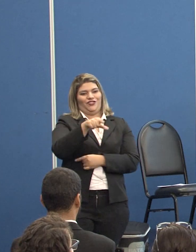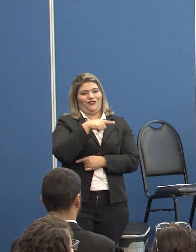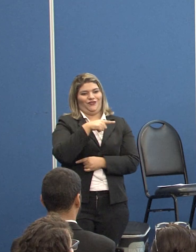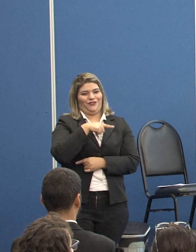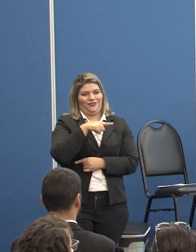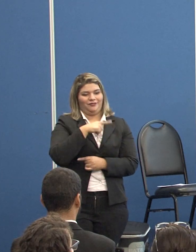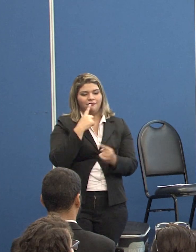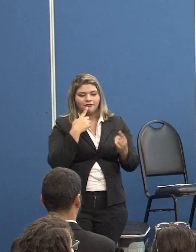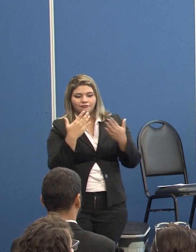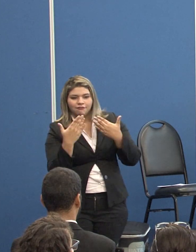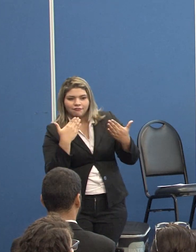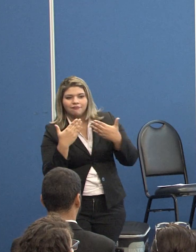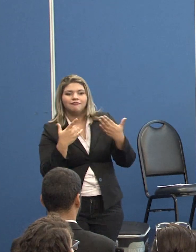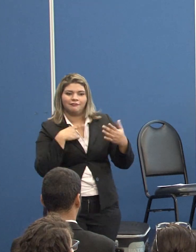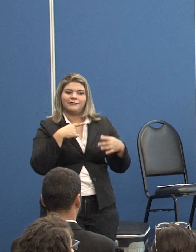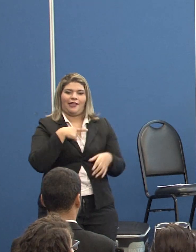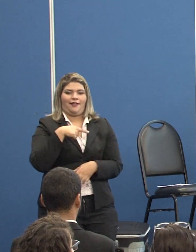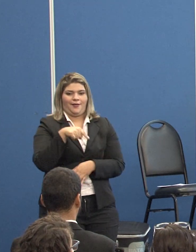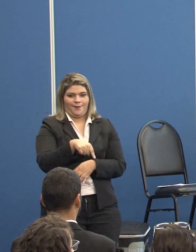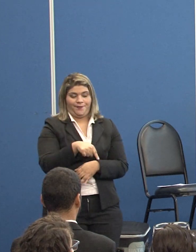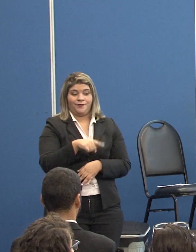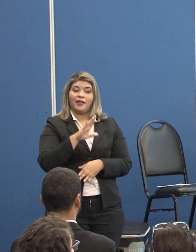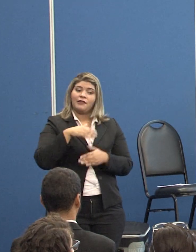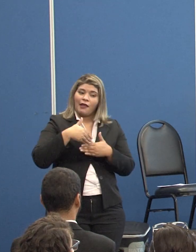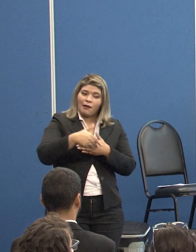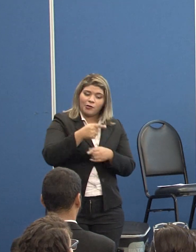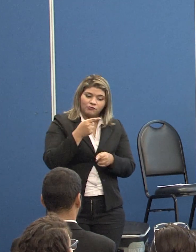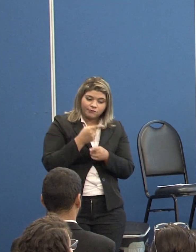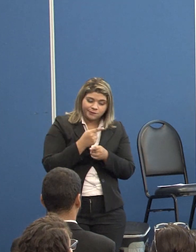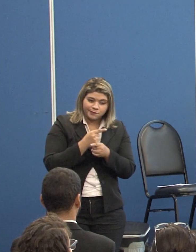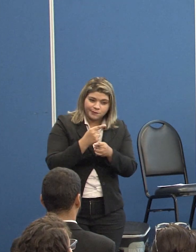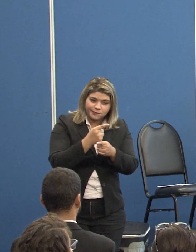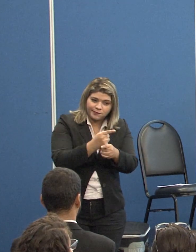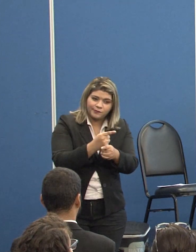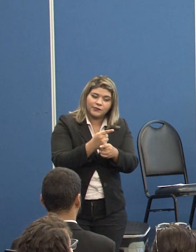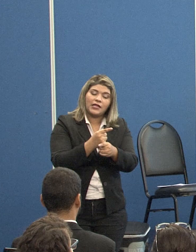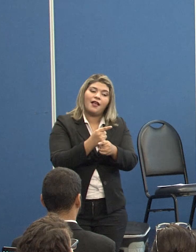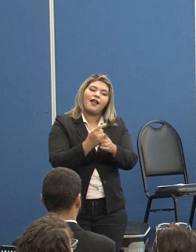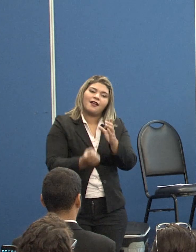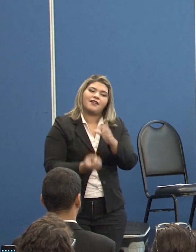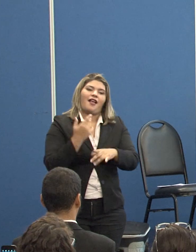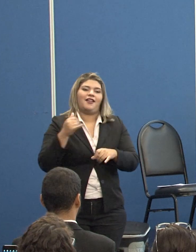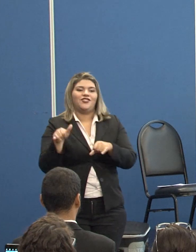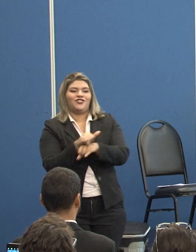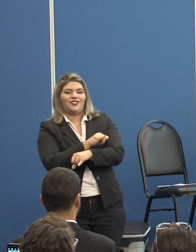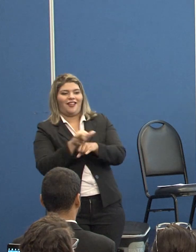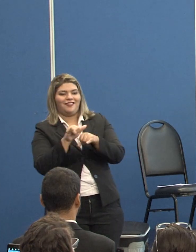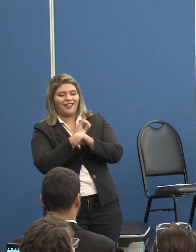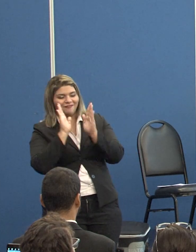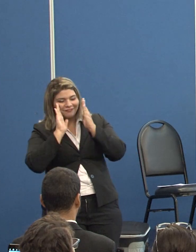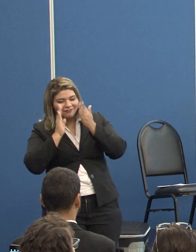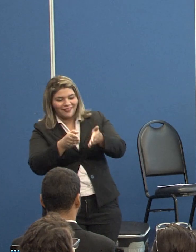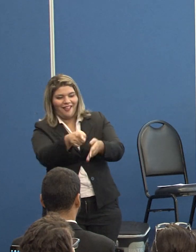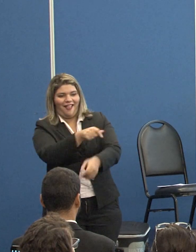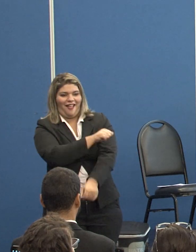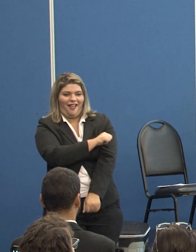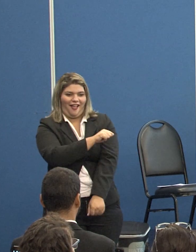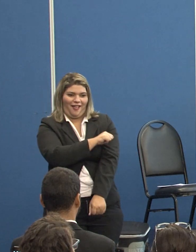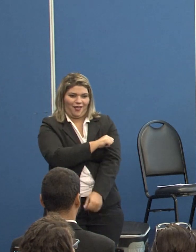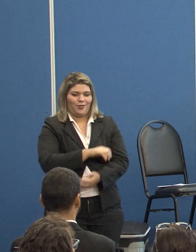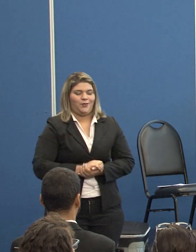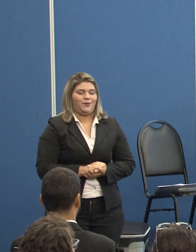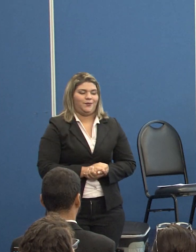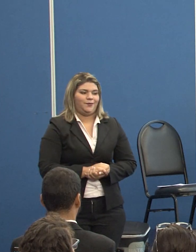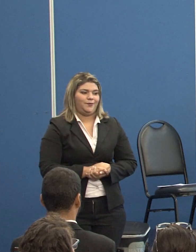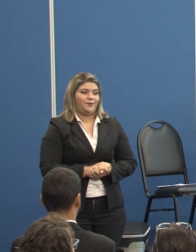funcionalidade. Né? E, a partir dessa diagnose, eu começar a traçar as estratégias para trabalhar com esse meu educando.